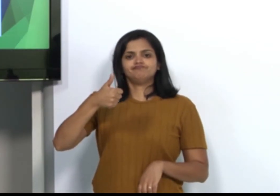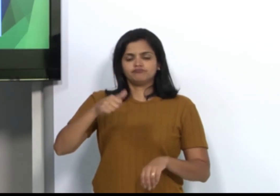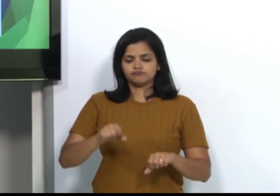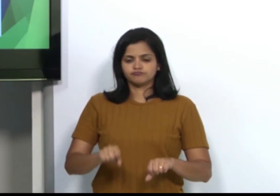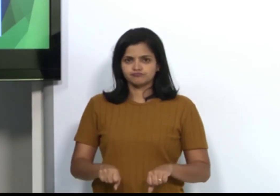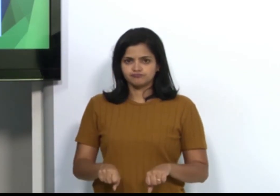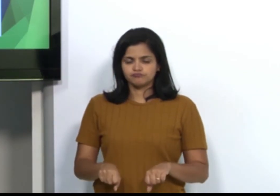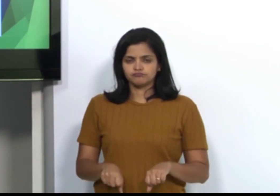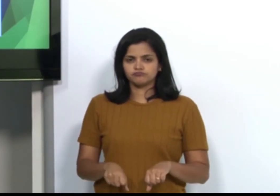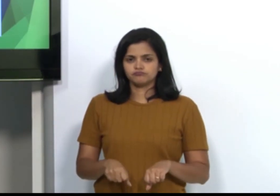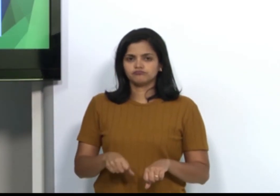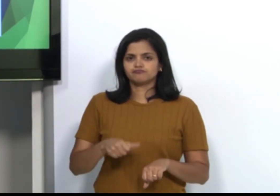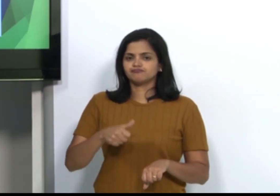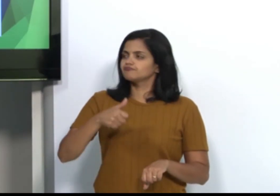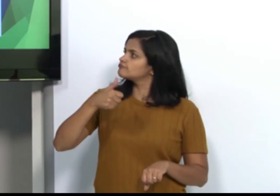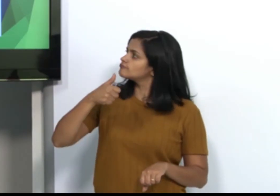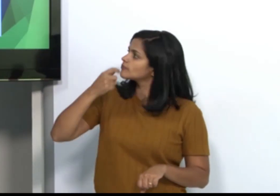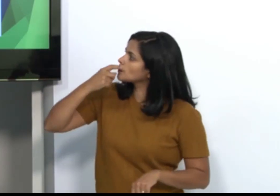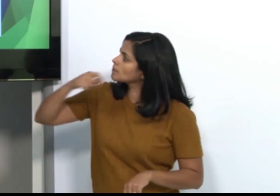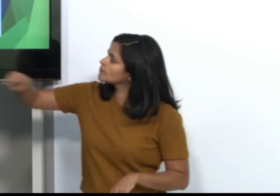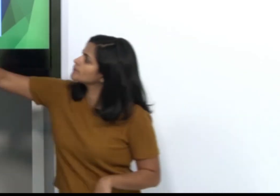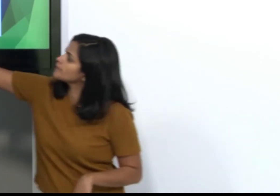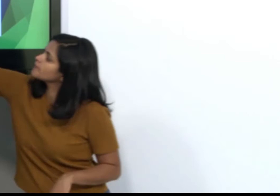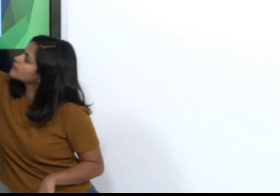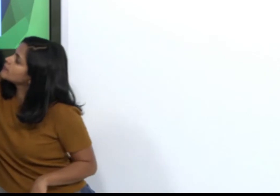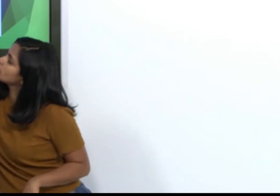Está assim. Está começando o sinal.